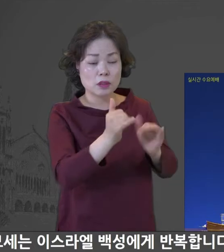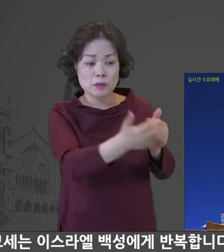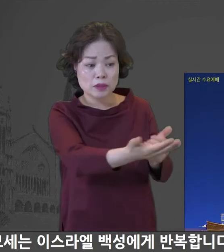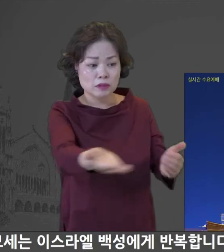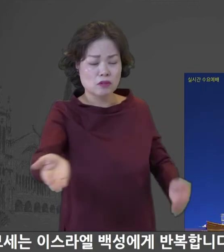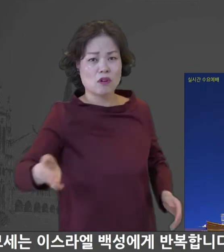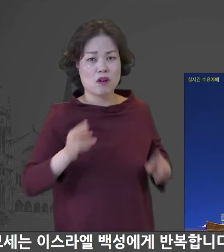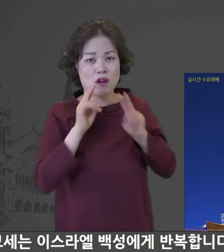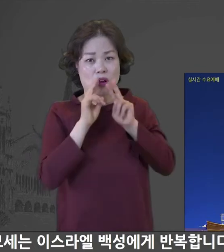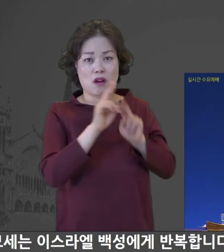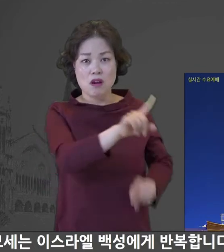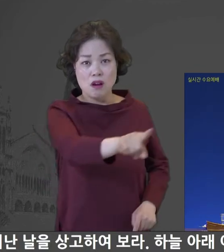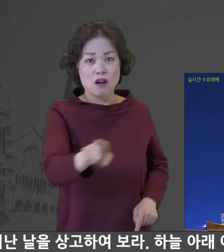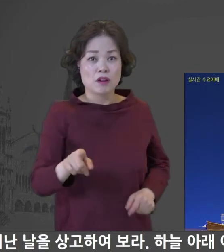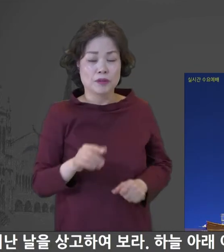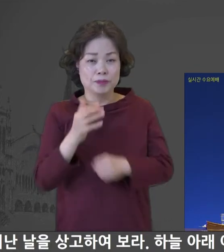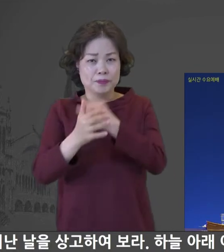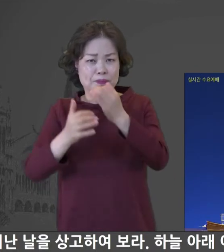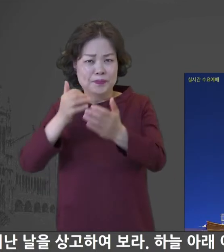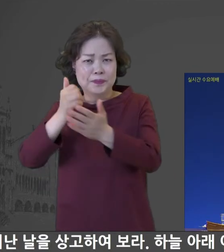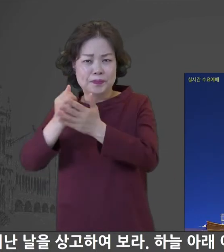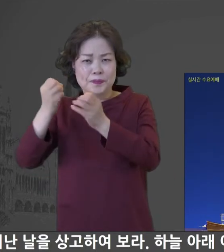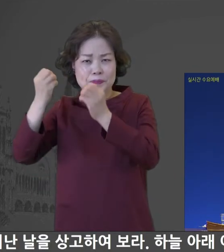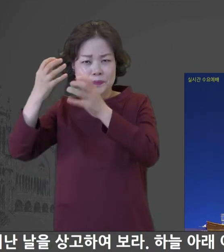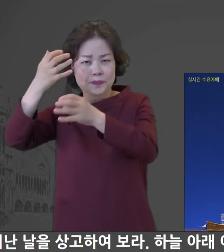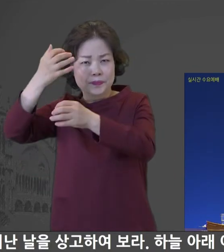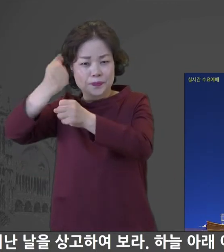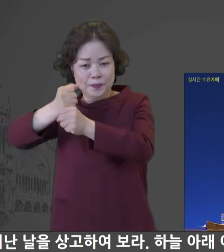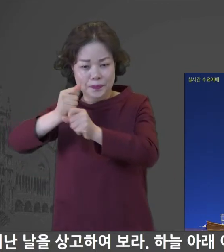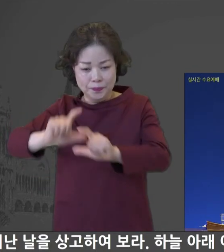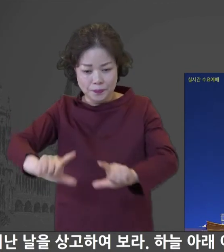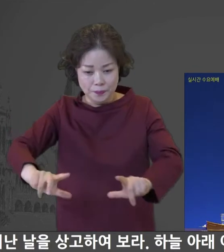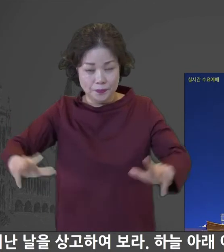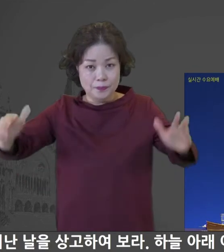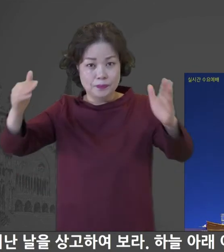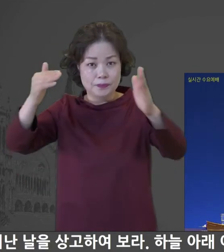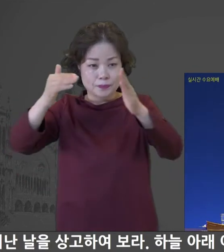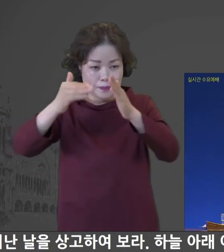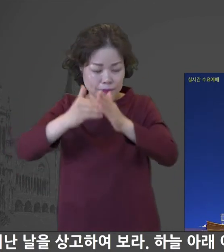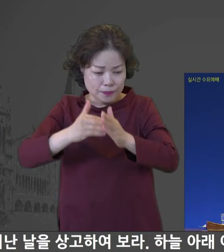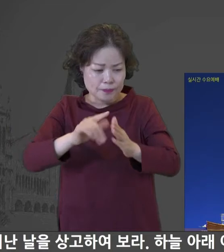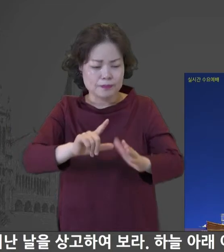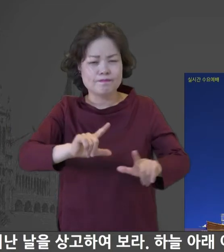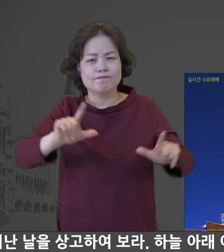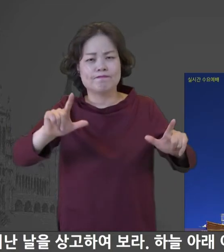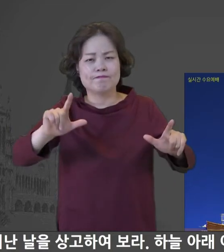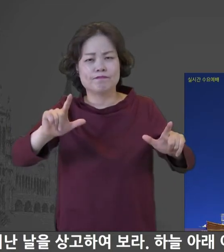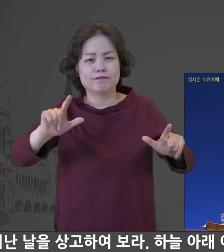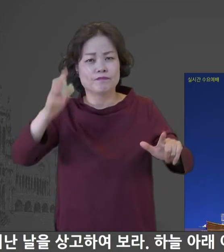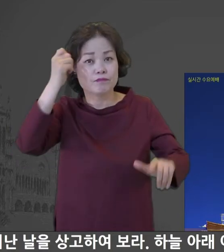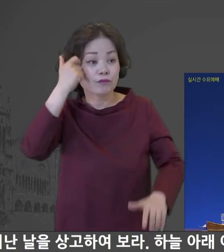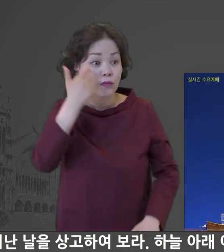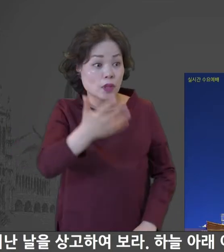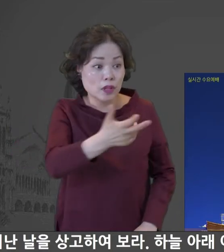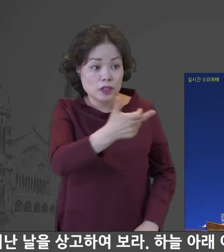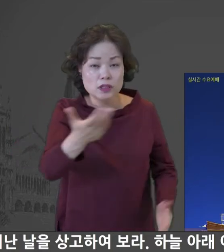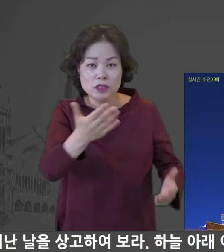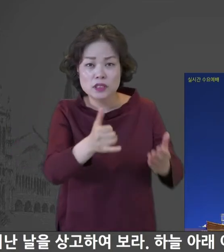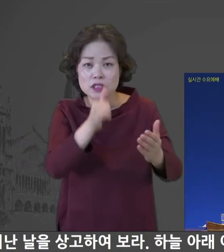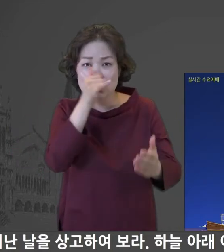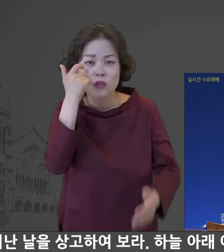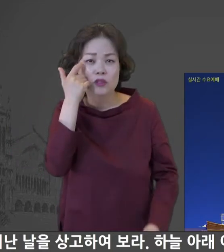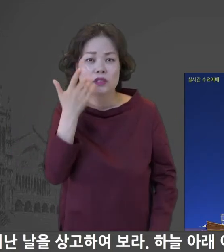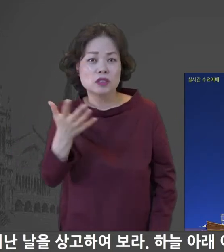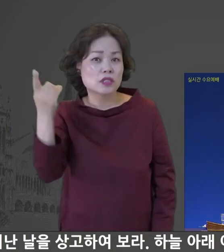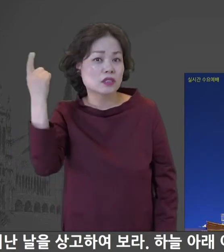백성들이요, 하나님이 세상을 창조하고 지금까지의 날들을 기억해보라. 이러한 큰 일이 있었습니까? 이러한 일에 대해서